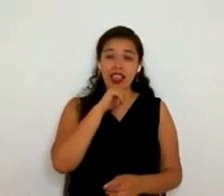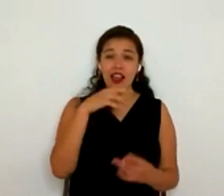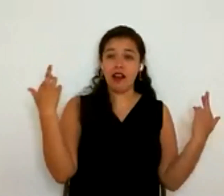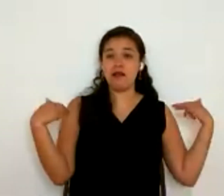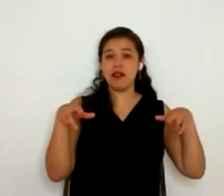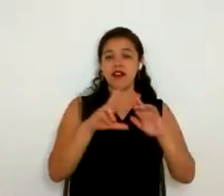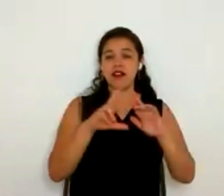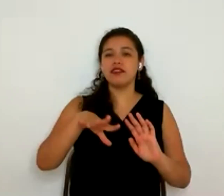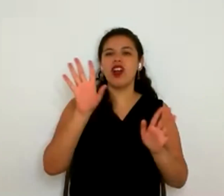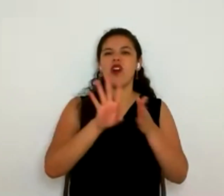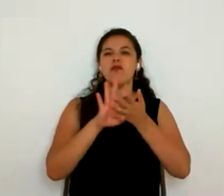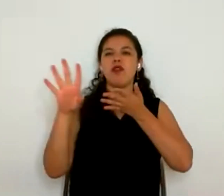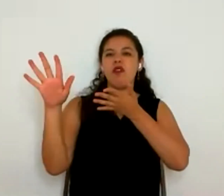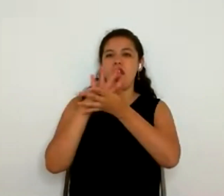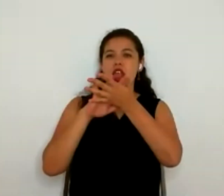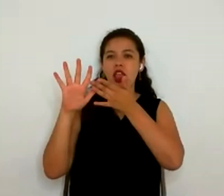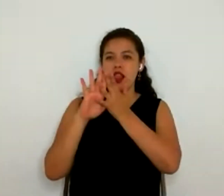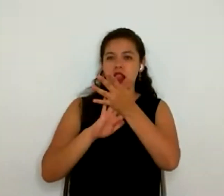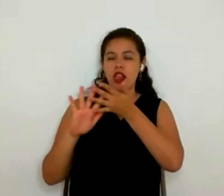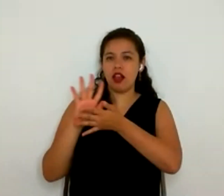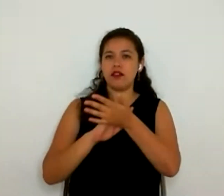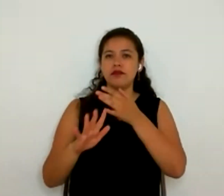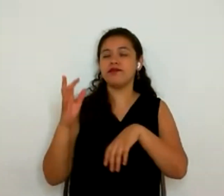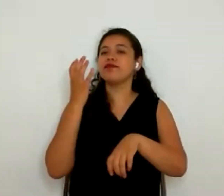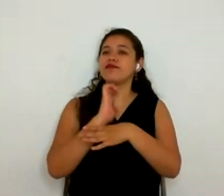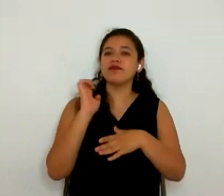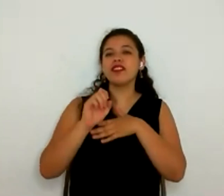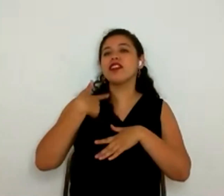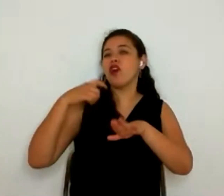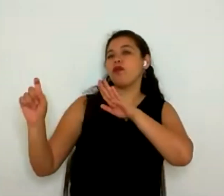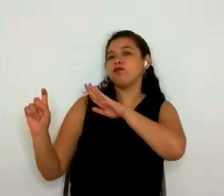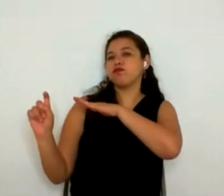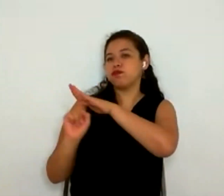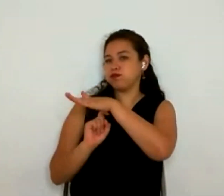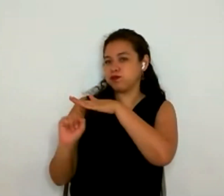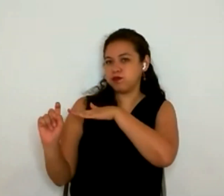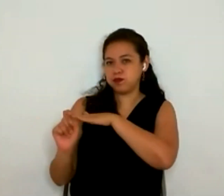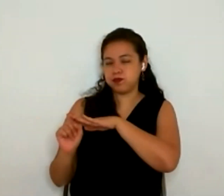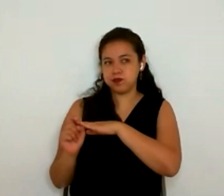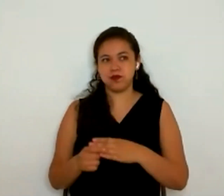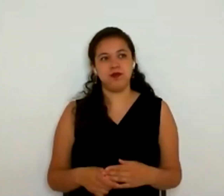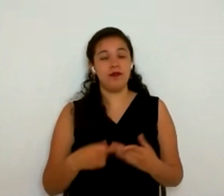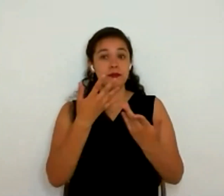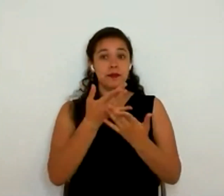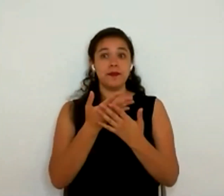se ve borroso necesito escanearlo ah